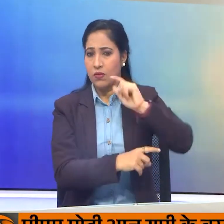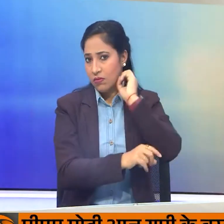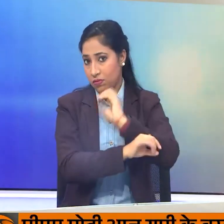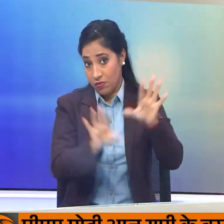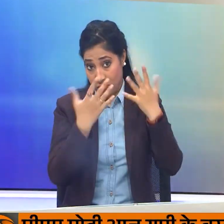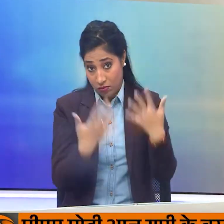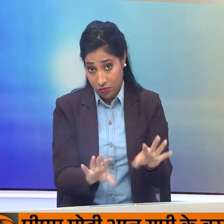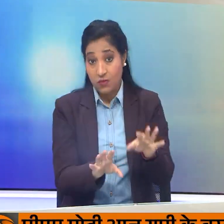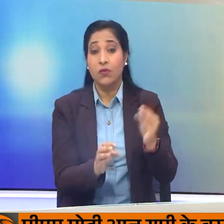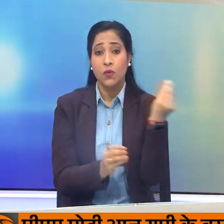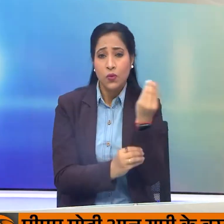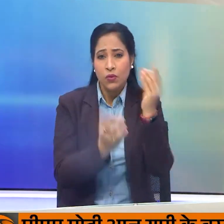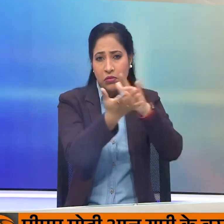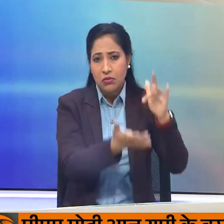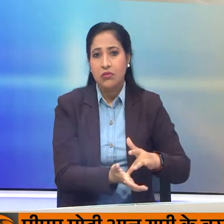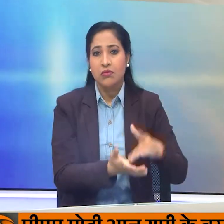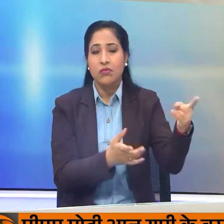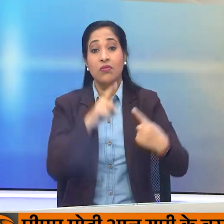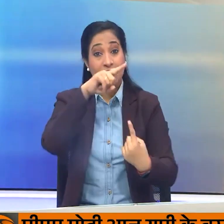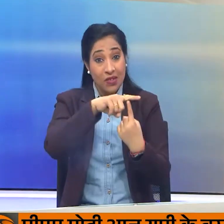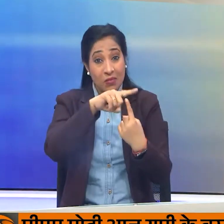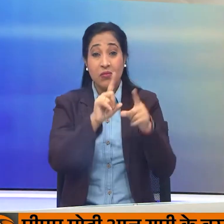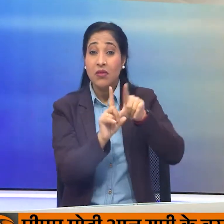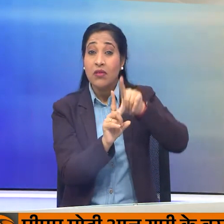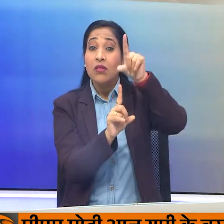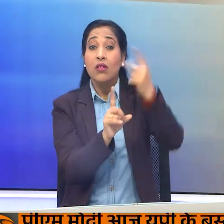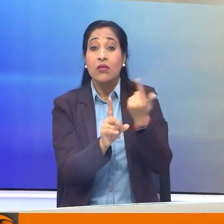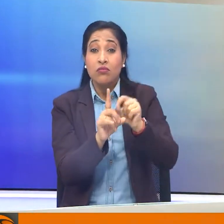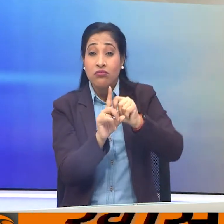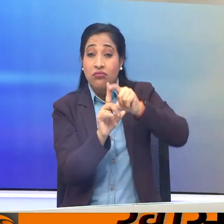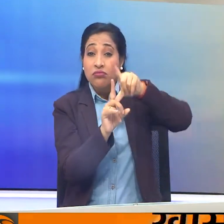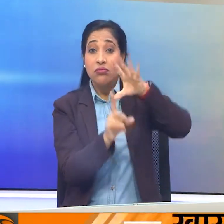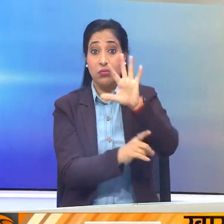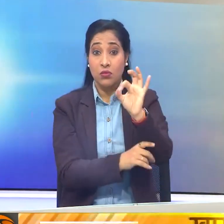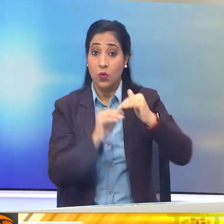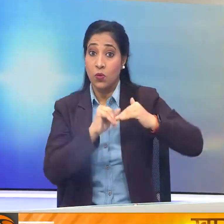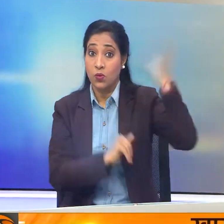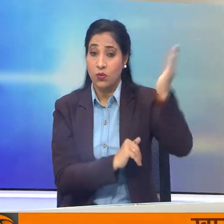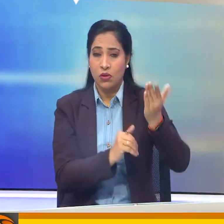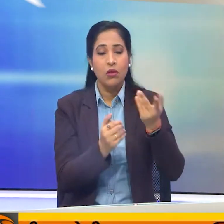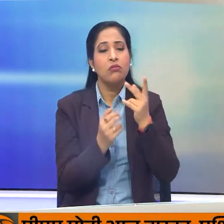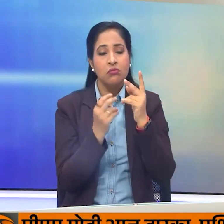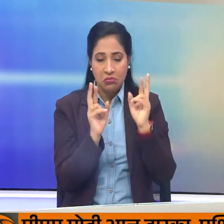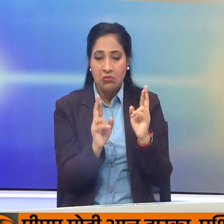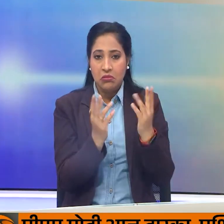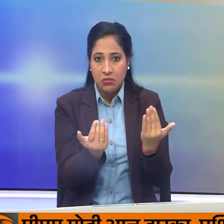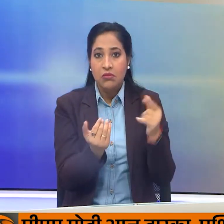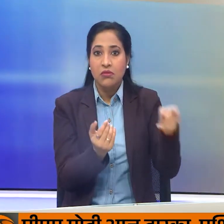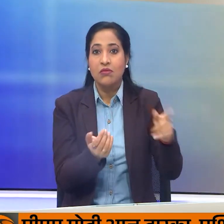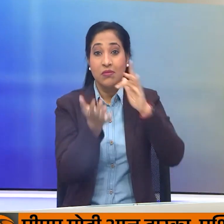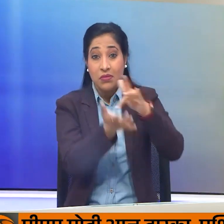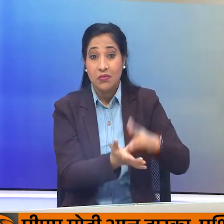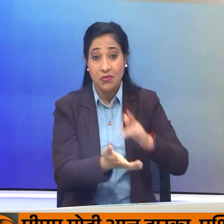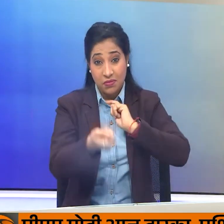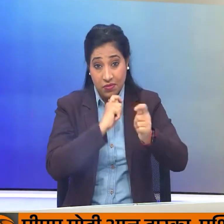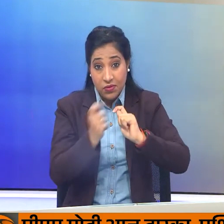हैं। कुछ इलाकों में दिन का तापमान 50 डिग्री से भी पार होने की संभावना व्यक्त की गई है। वहीं स्थानीय